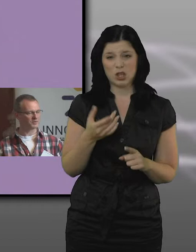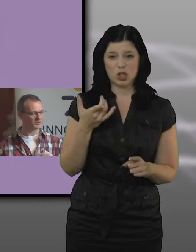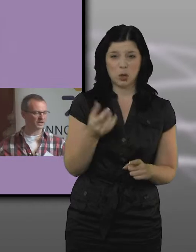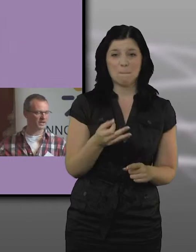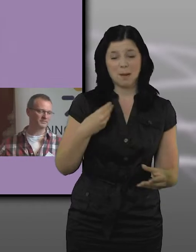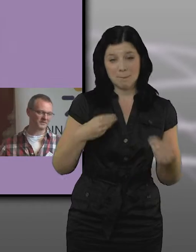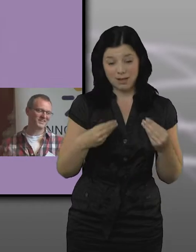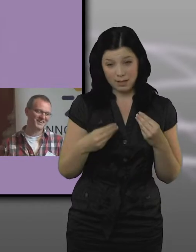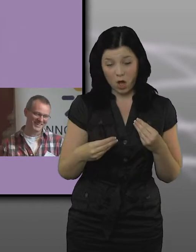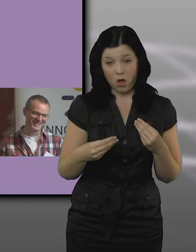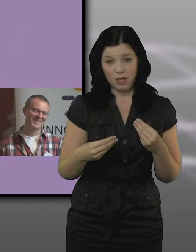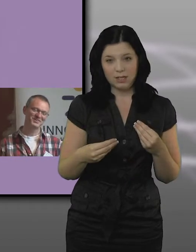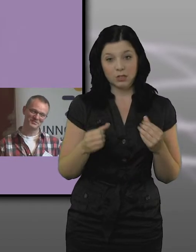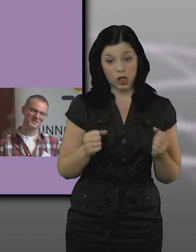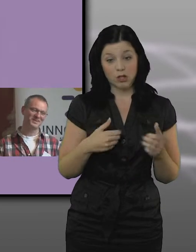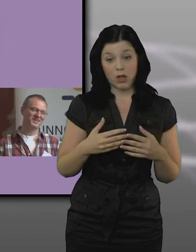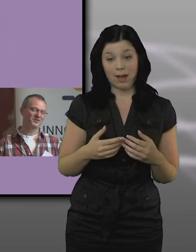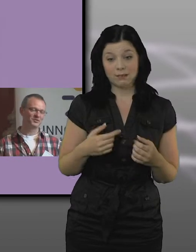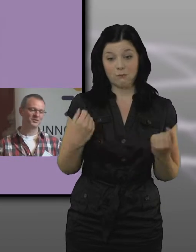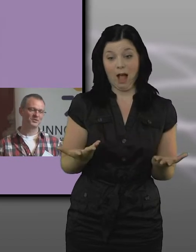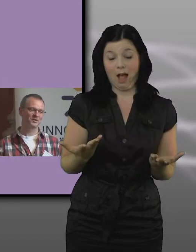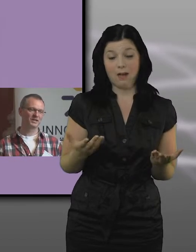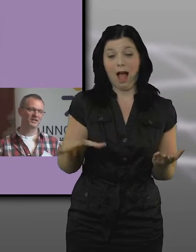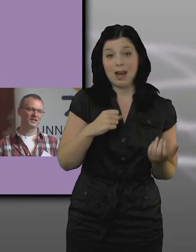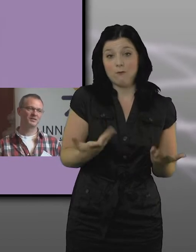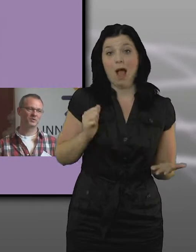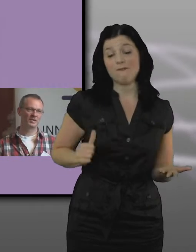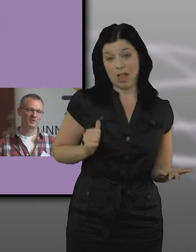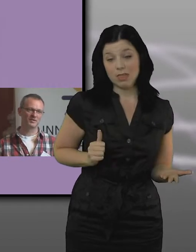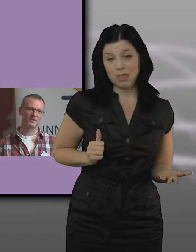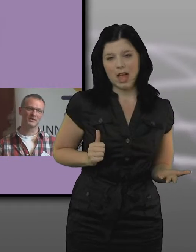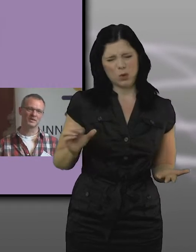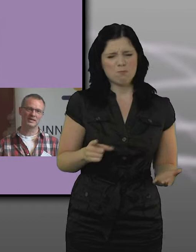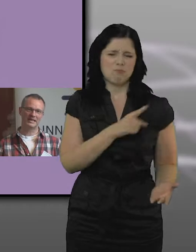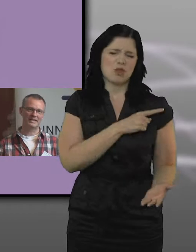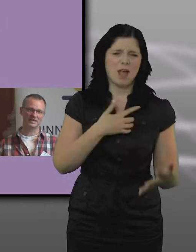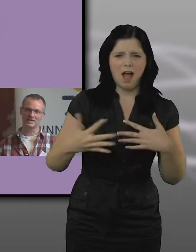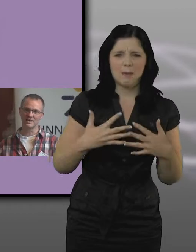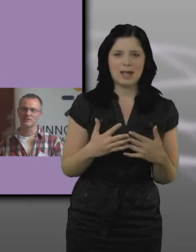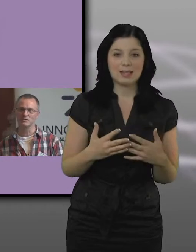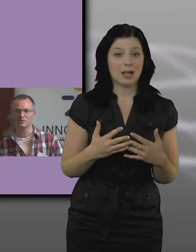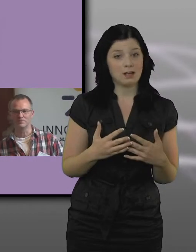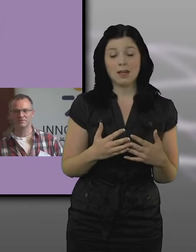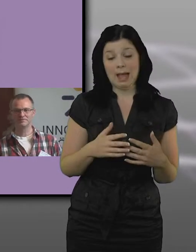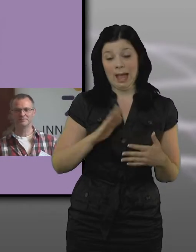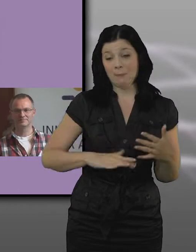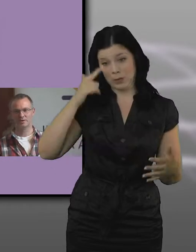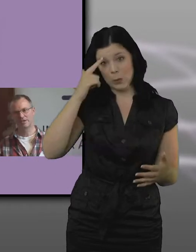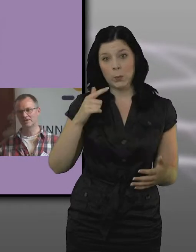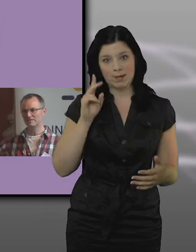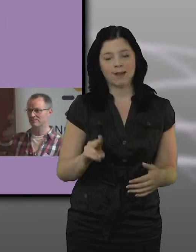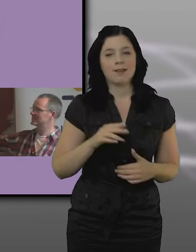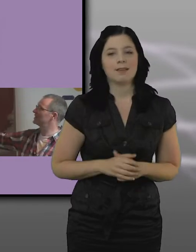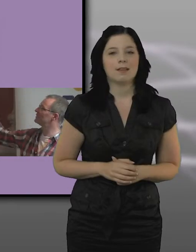och göra det tillgängligt som vi, så då är det mycket arbete med helt annan grej än vad man tror. Jag